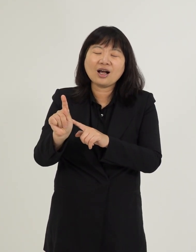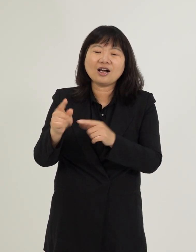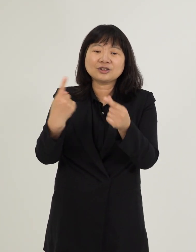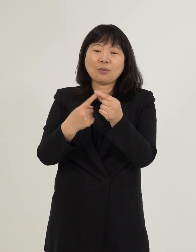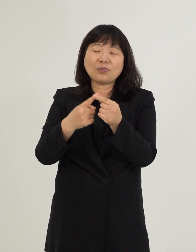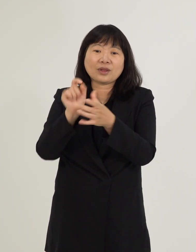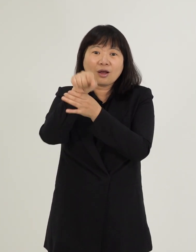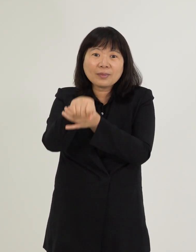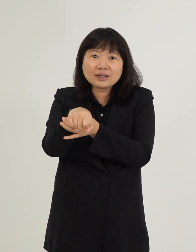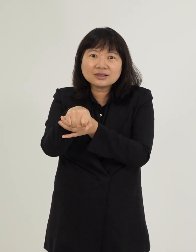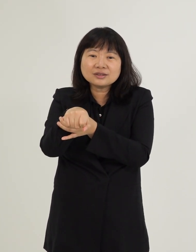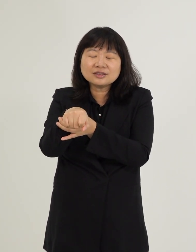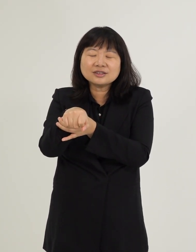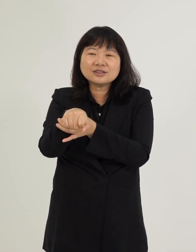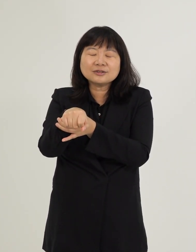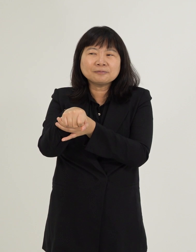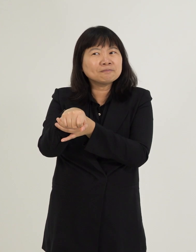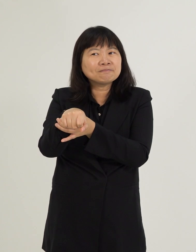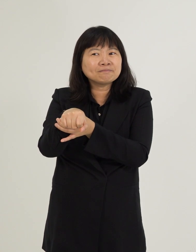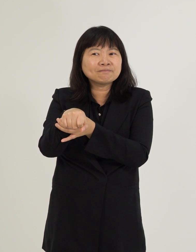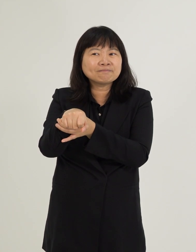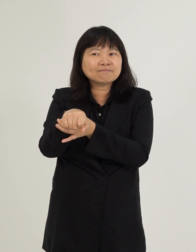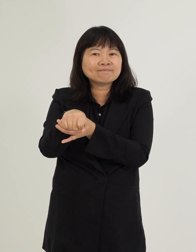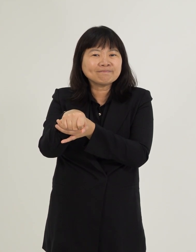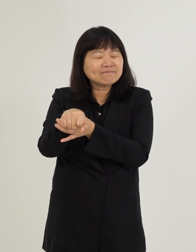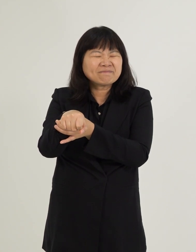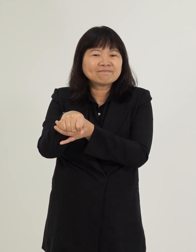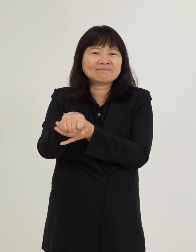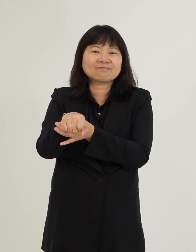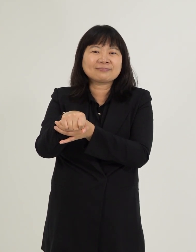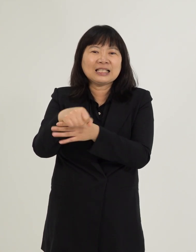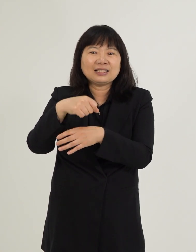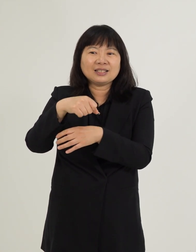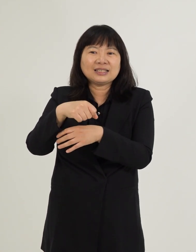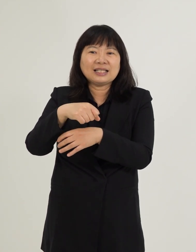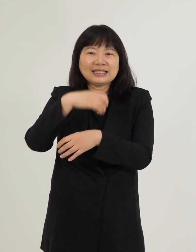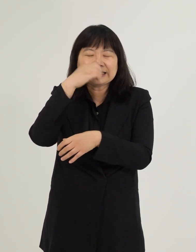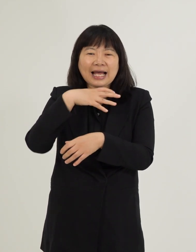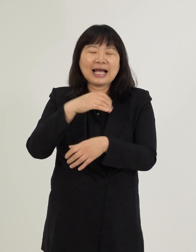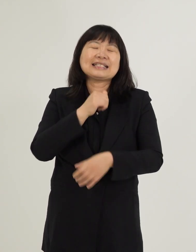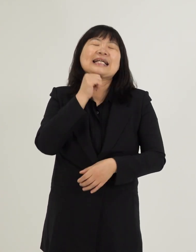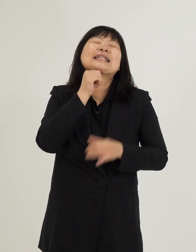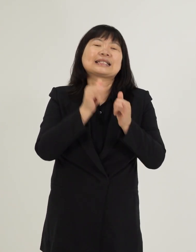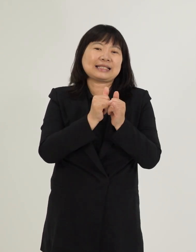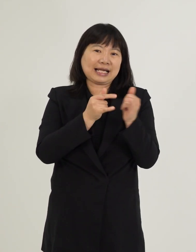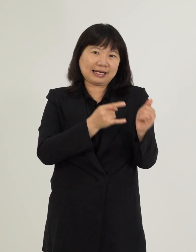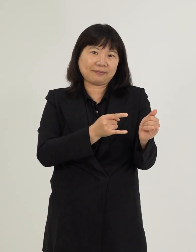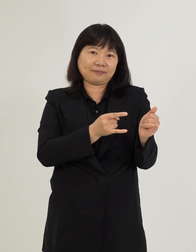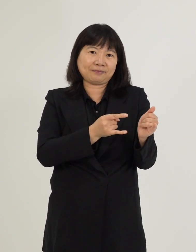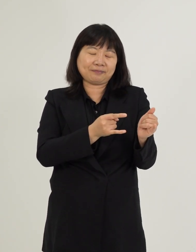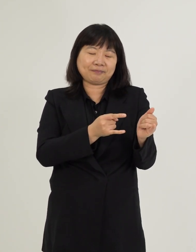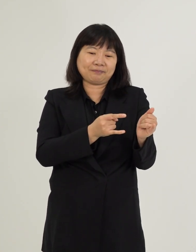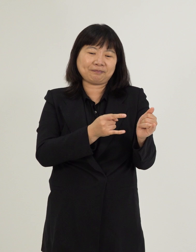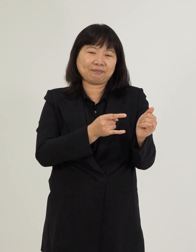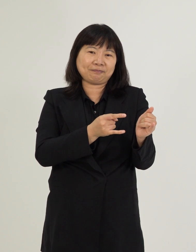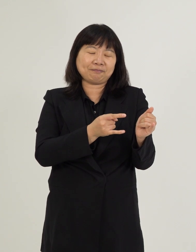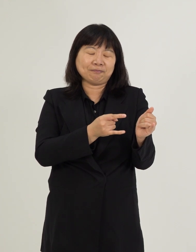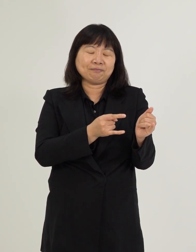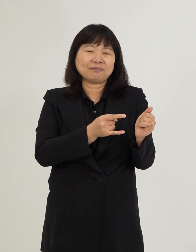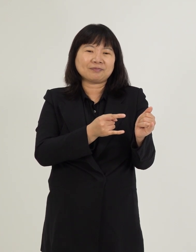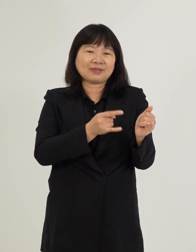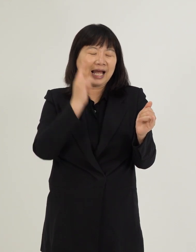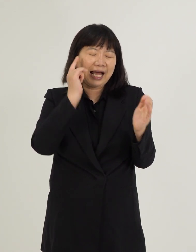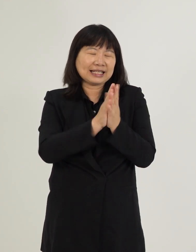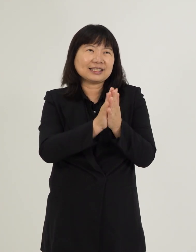사람들, 그거라도 먹어야 사는 공고한 인생들에게 그냥 따서 먹도록 둡니다.